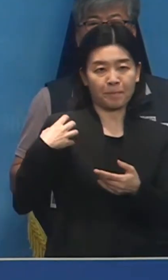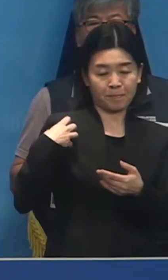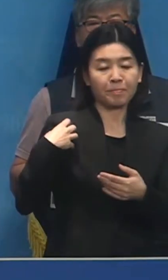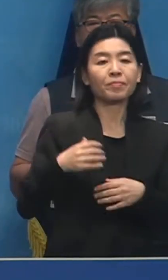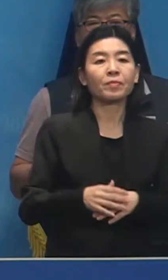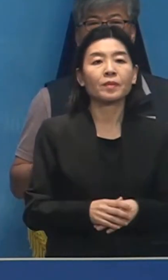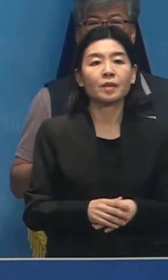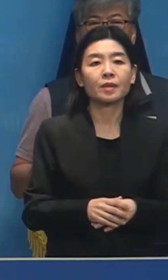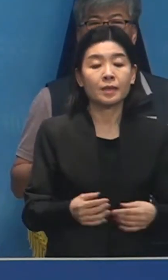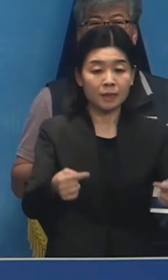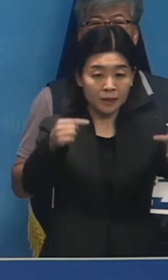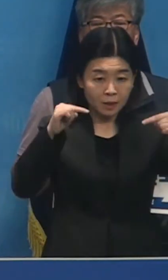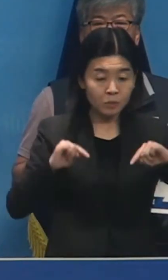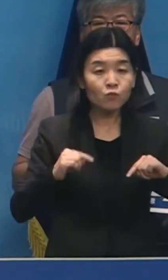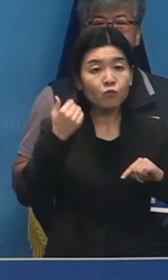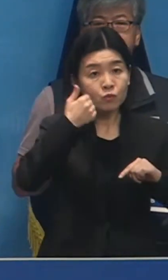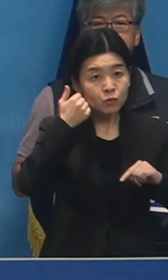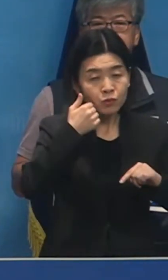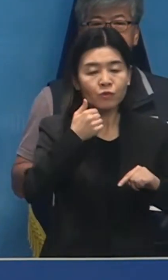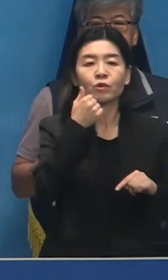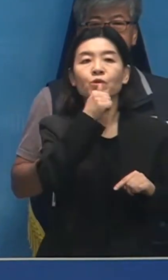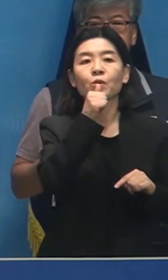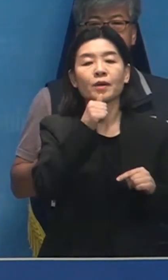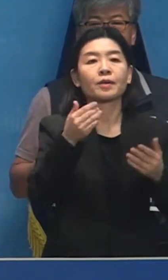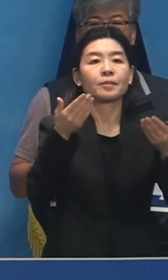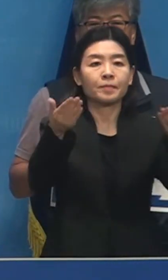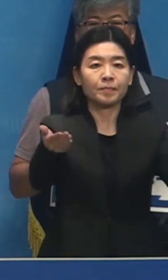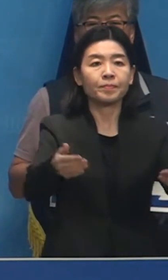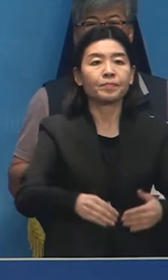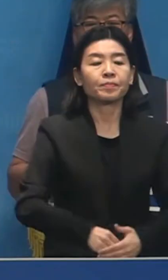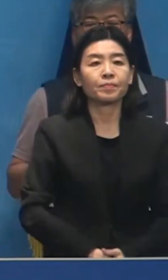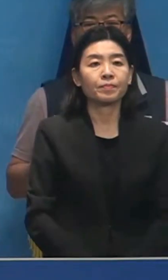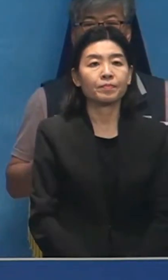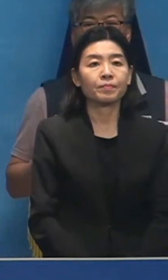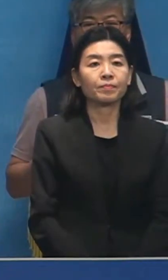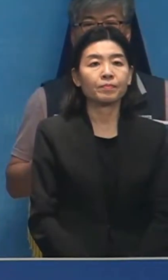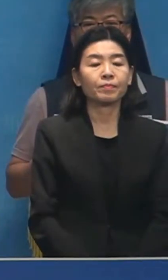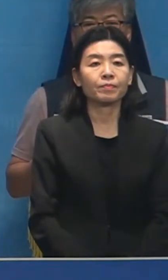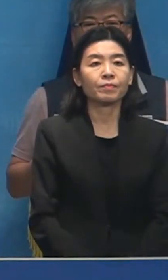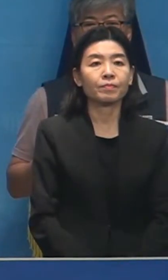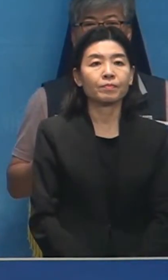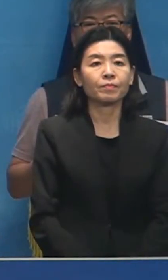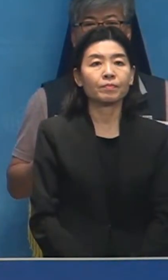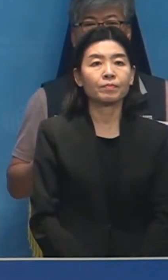먼저 참석해 주신 분들을 소개해 드리도록 하겠습니다.